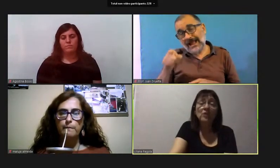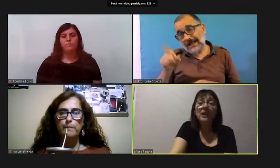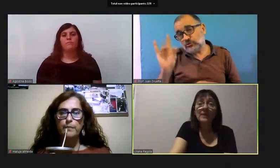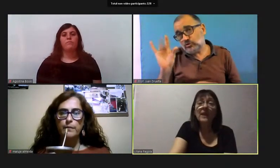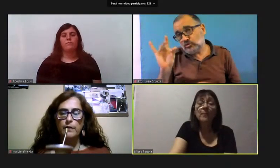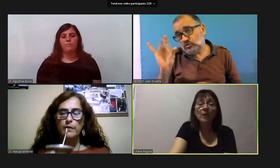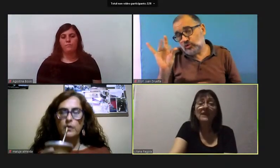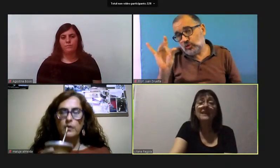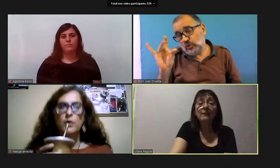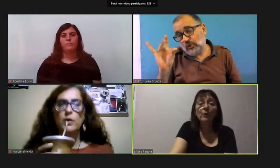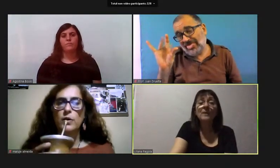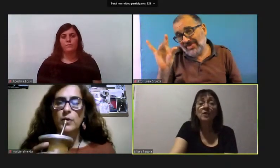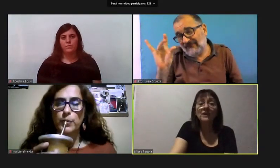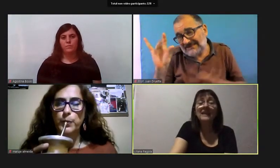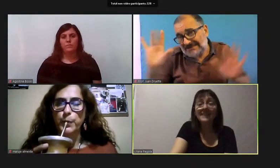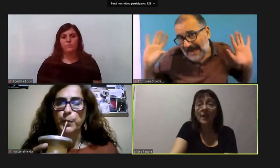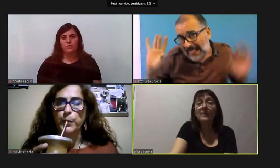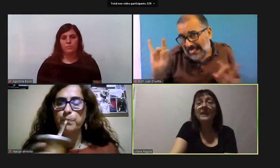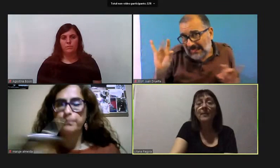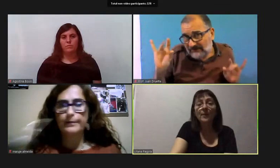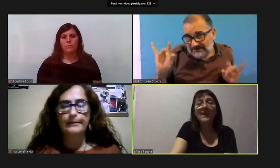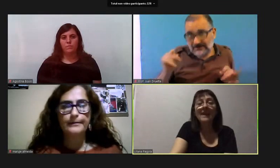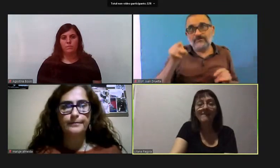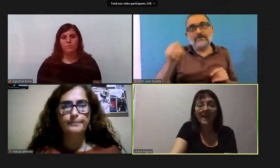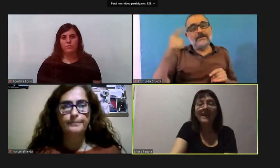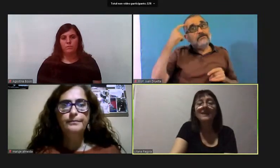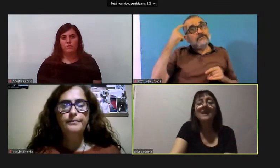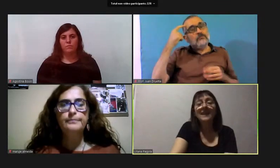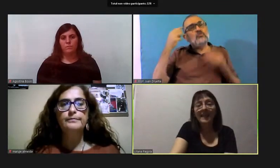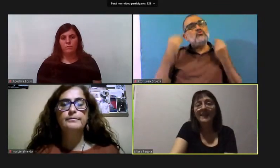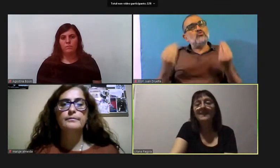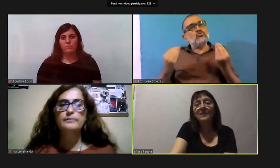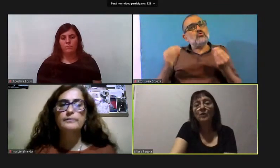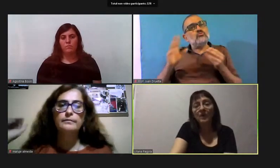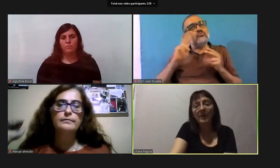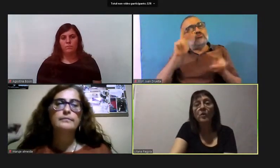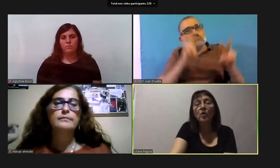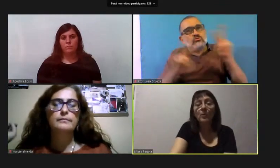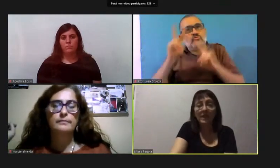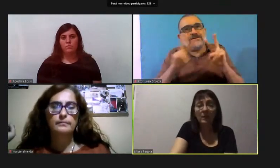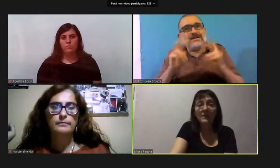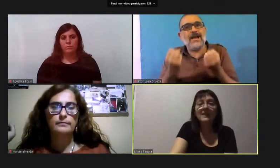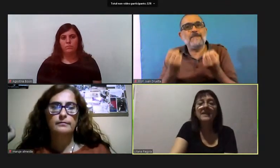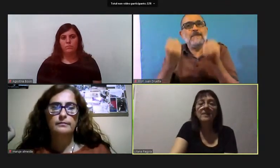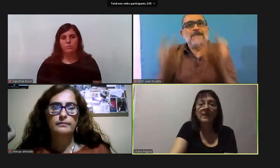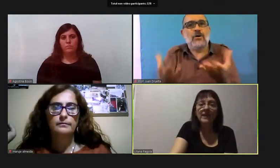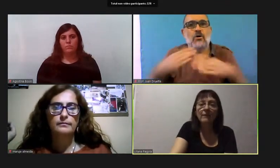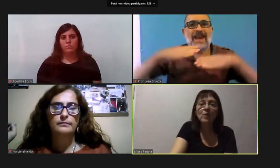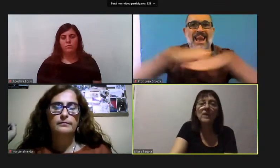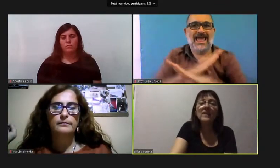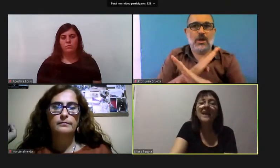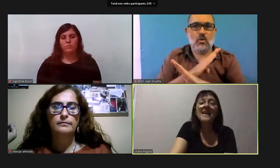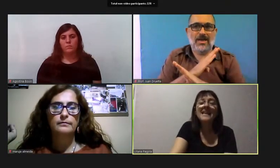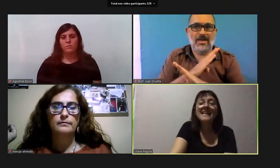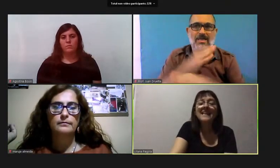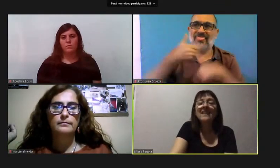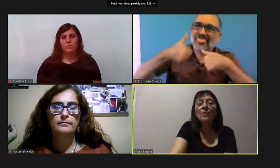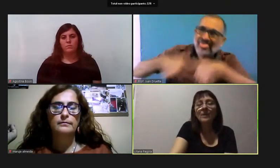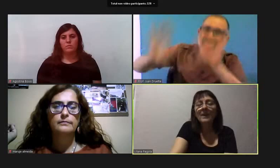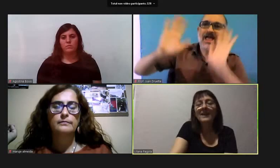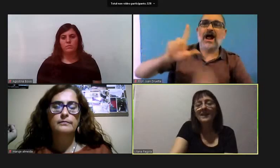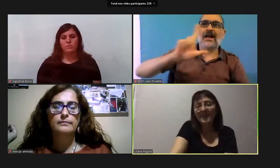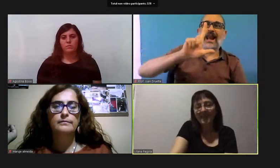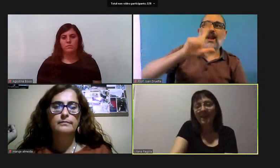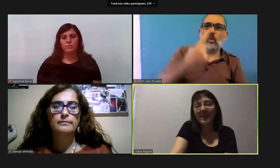Por eso también es importante la formación de intérpretes que pueden hablar tanto en español como en lengua de señas de manera fluida y de